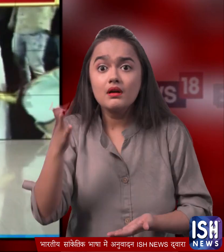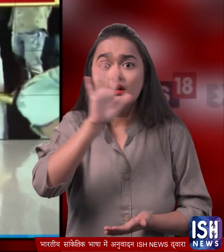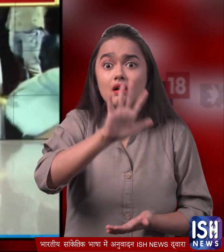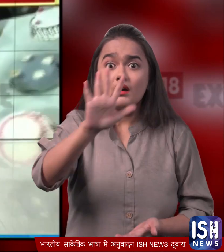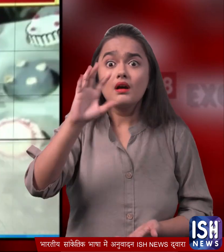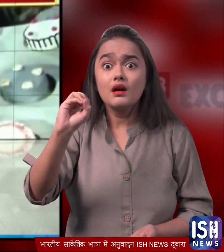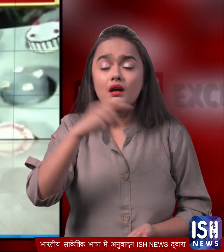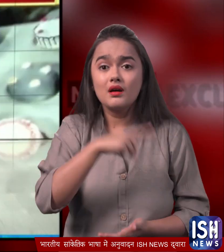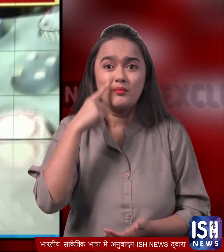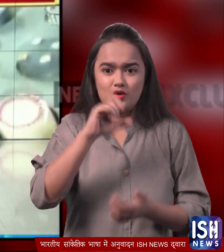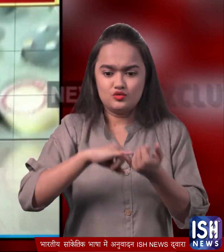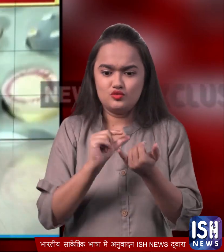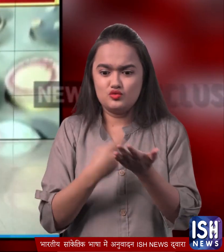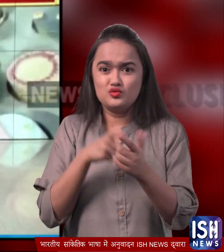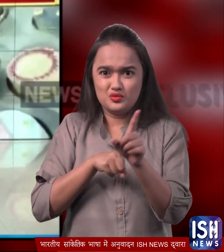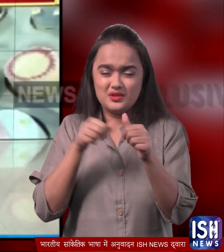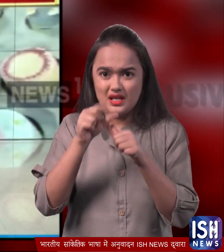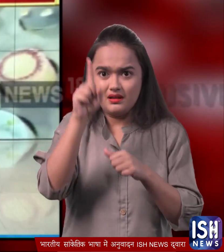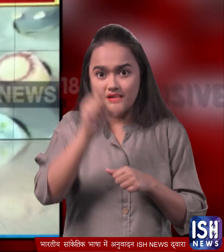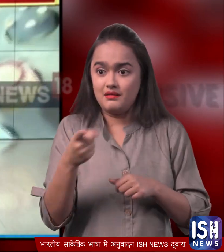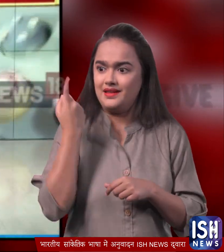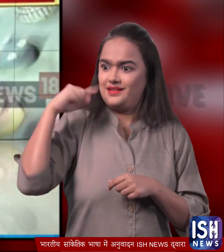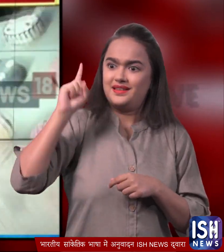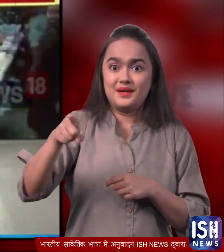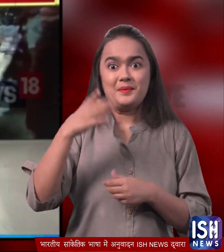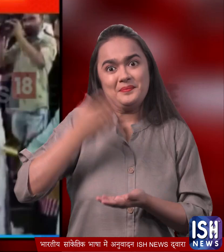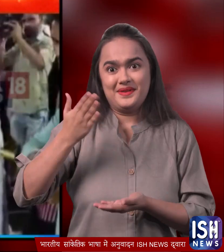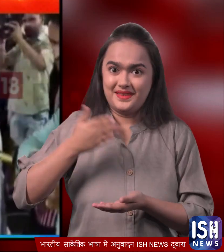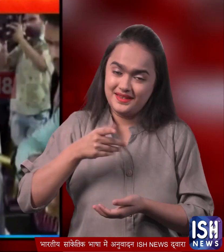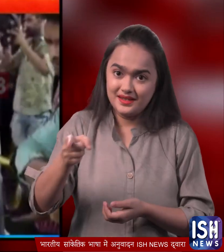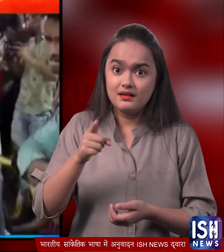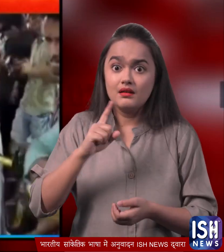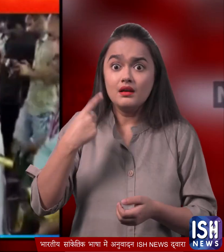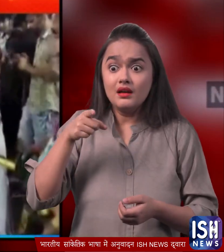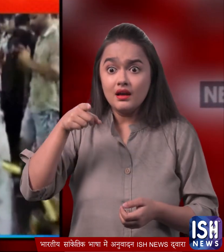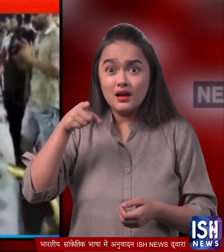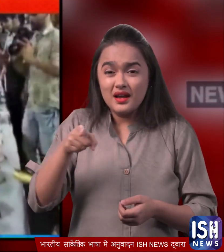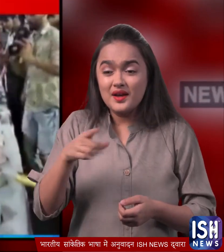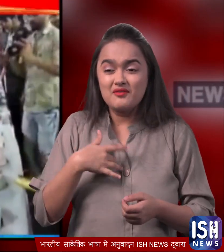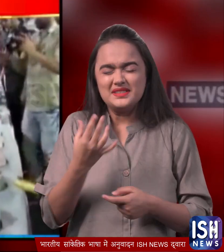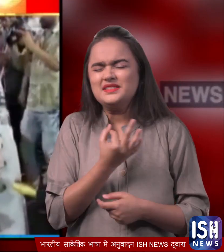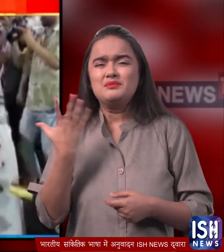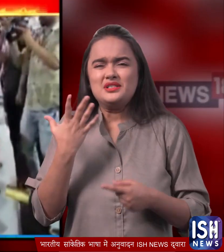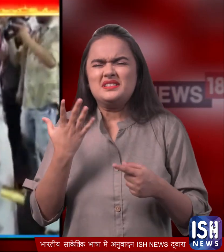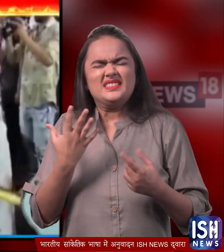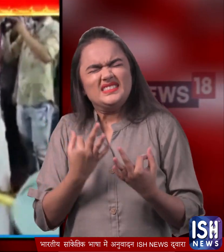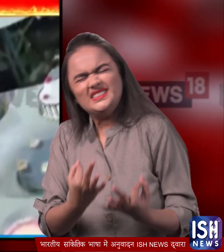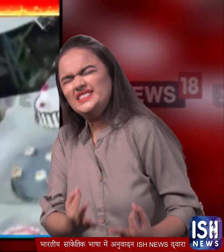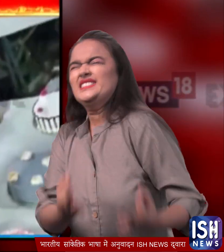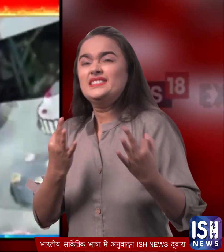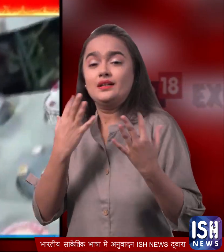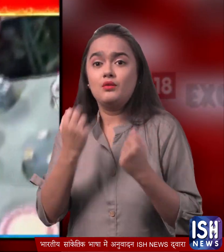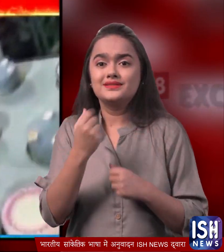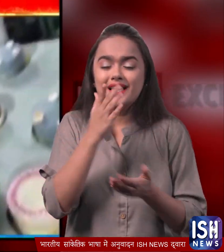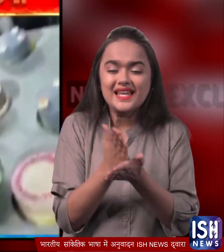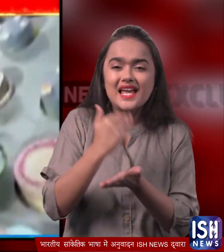रहने वाले सूर्या नाम के शख्स का एक दिन पहले जन्मदिन था और इस खास मौके को और खास बनाने के लिए